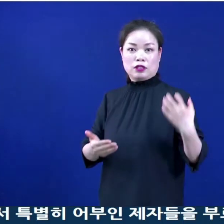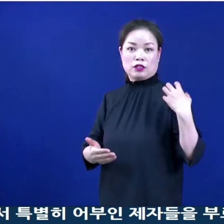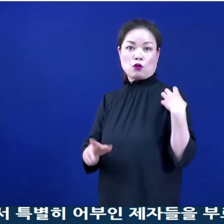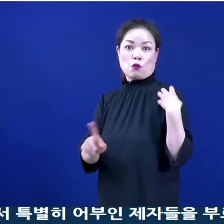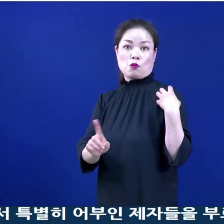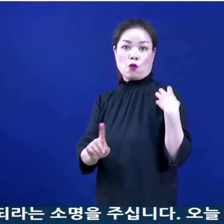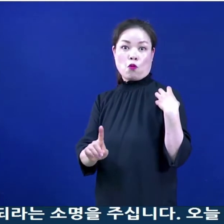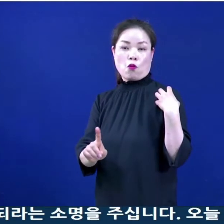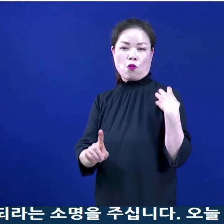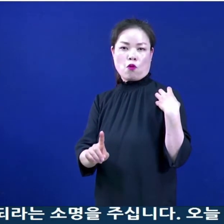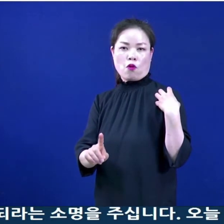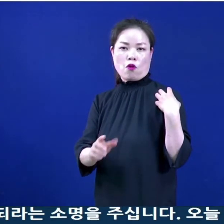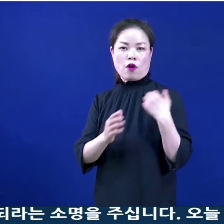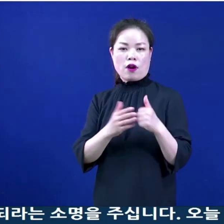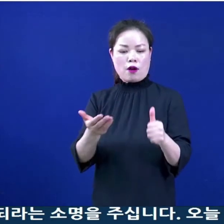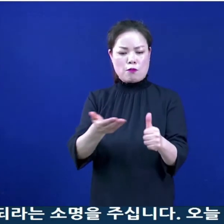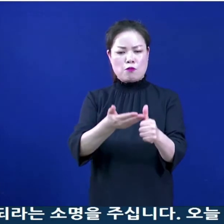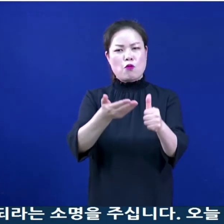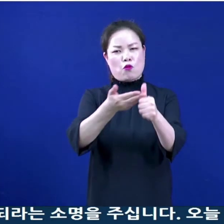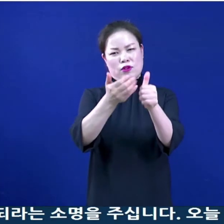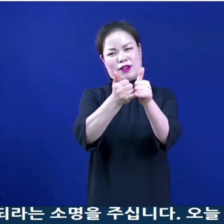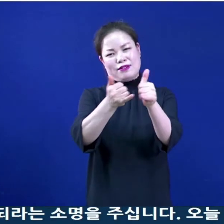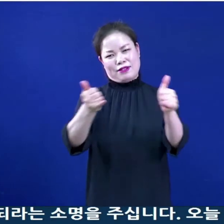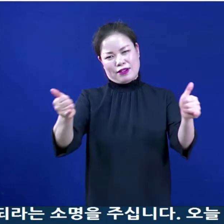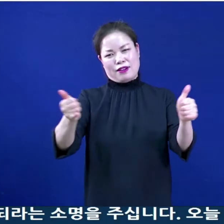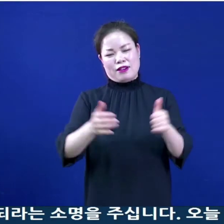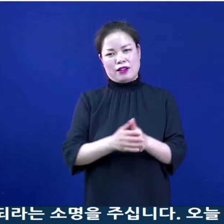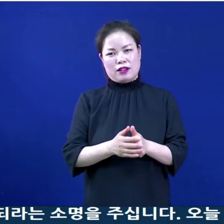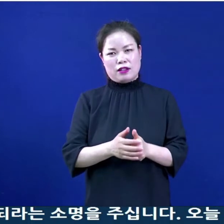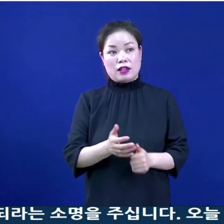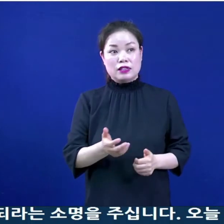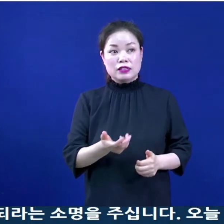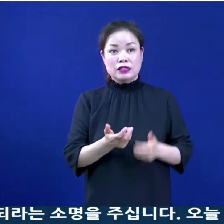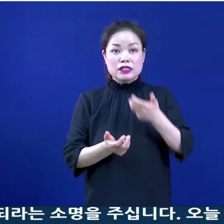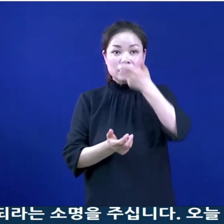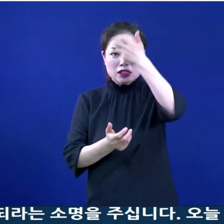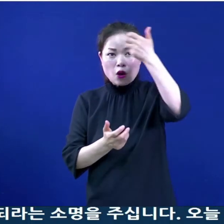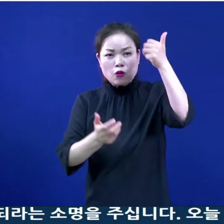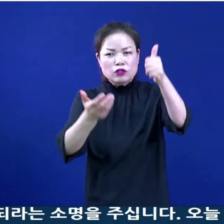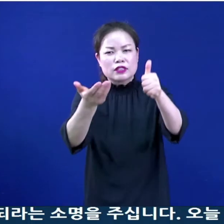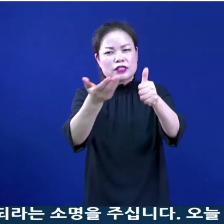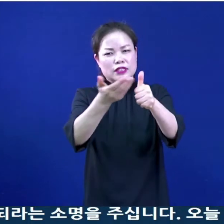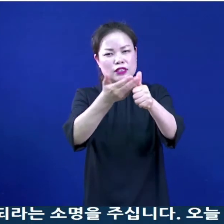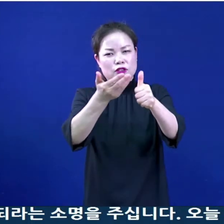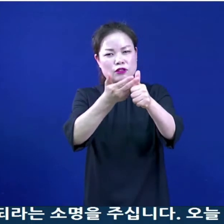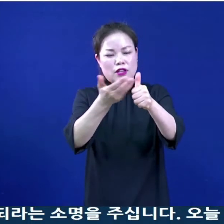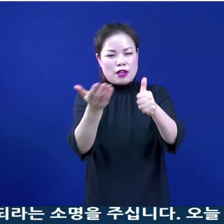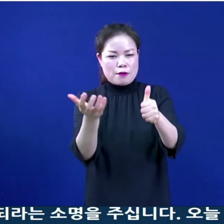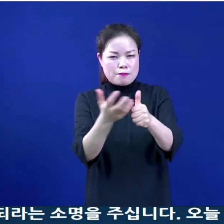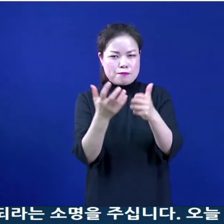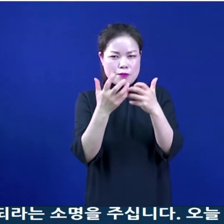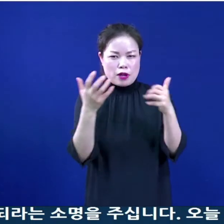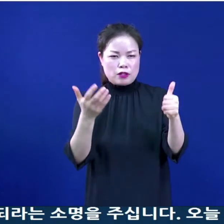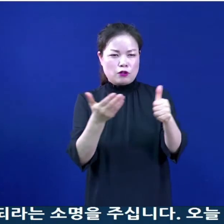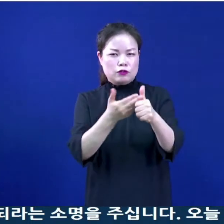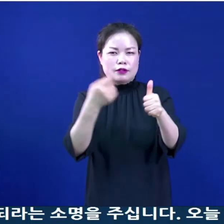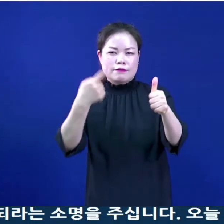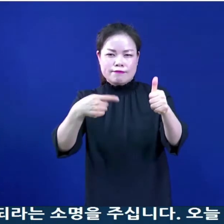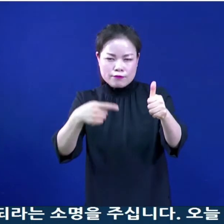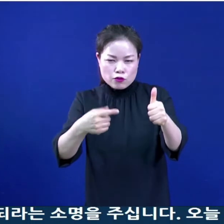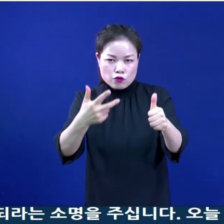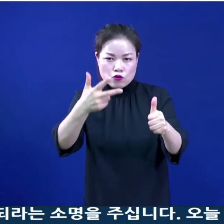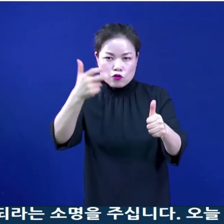뭐냐면 목양자입니다. 영혼을 키우고 살찌우고 영혼을 주님